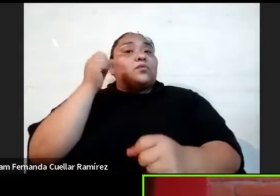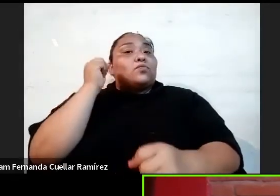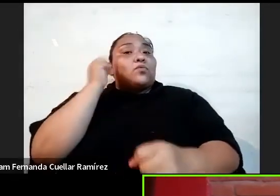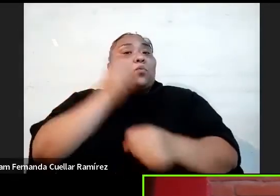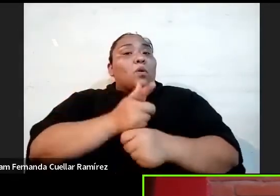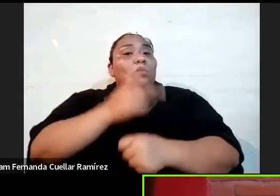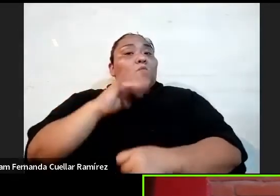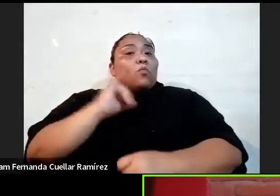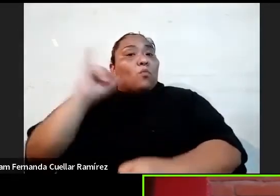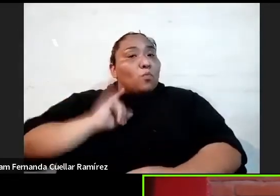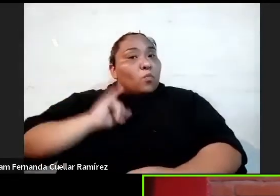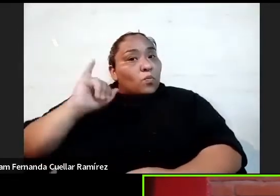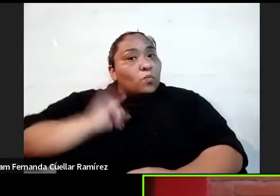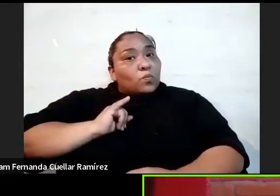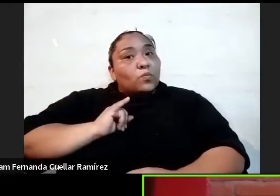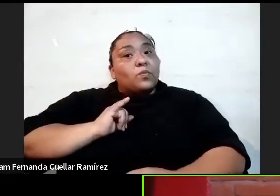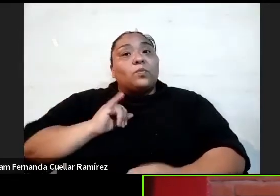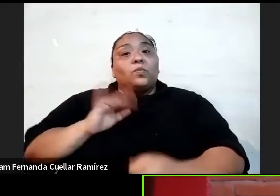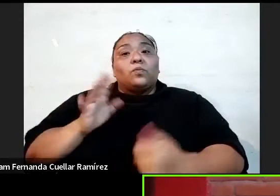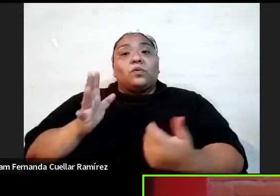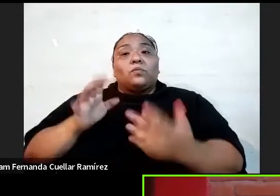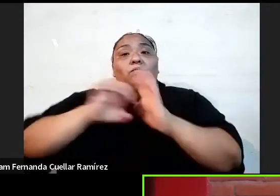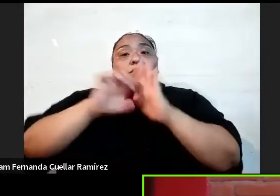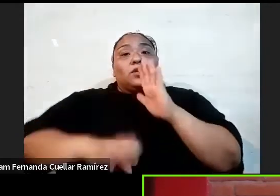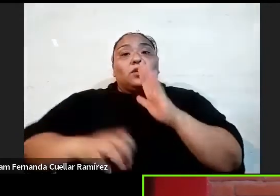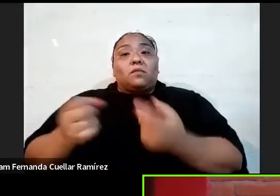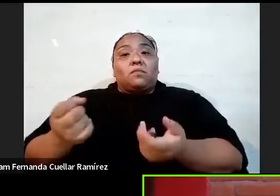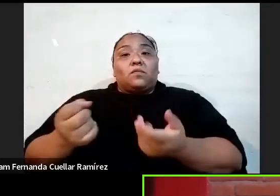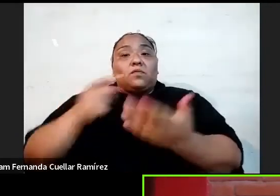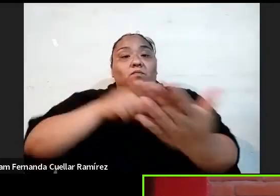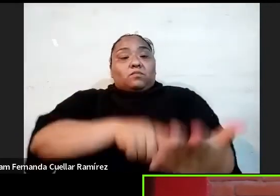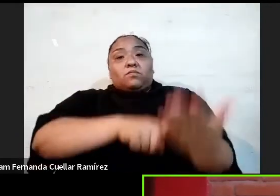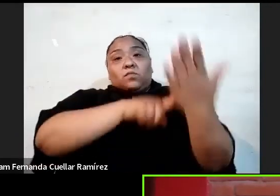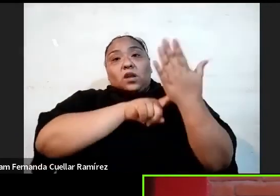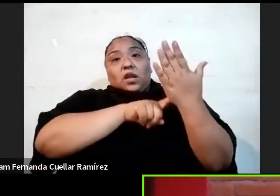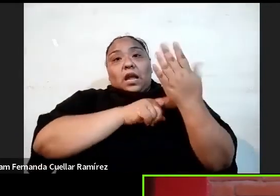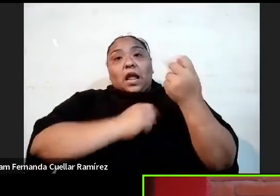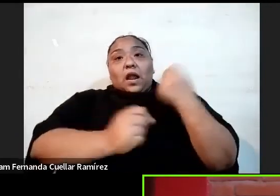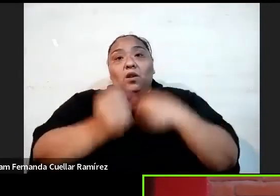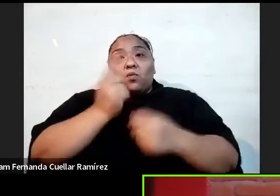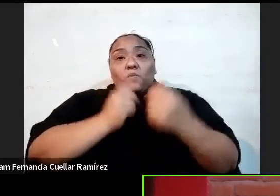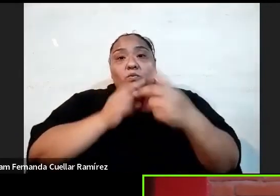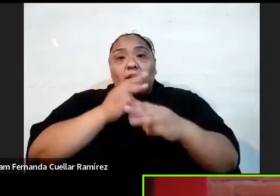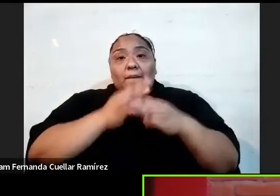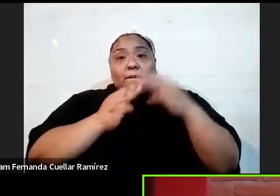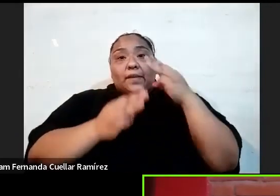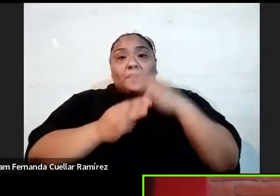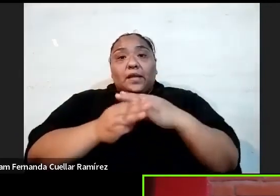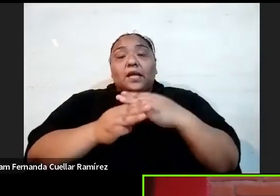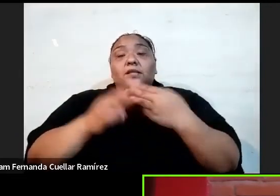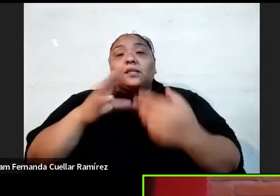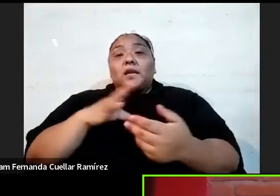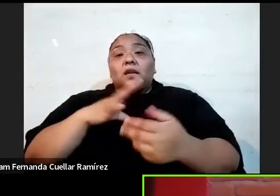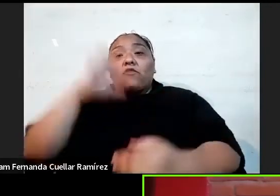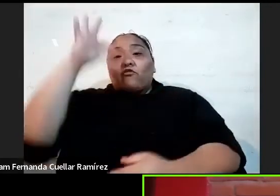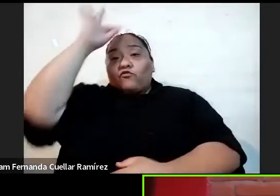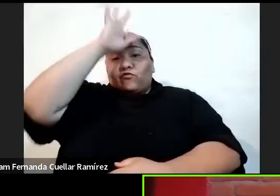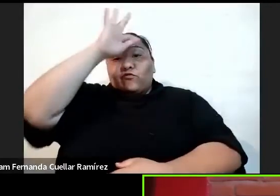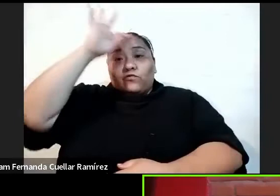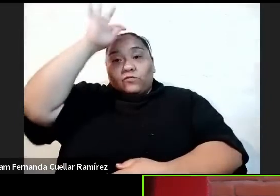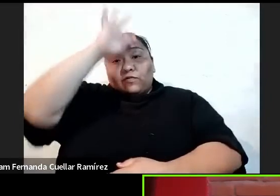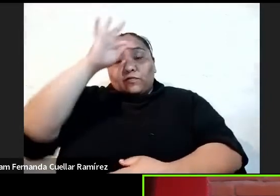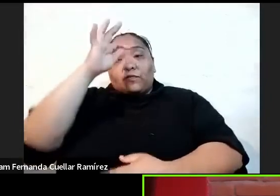de darme cuenta que, por ejemplo, hay unas materias en las que me he interesado mucho, que es filosofía de la